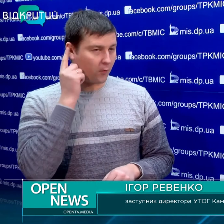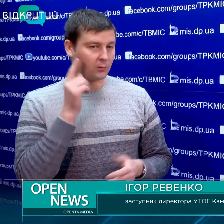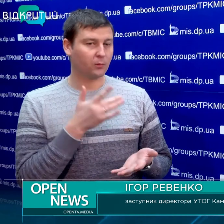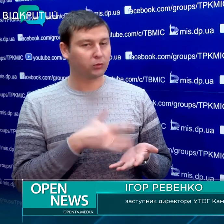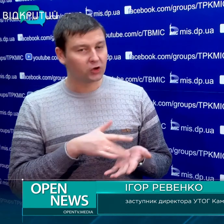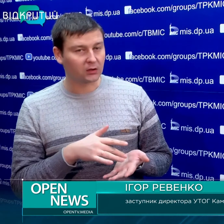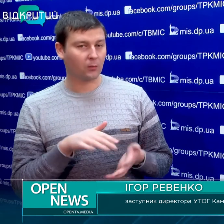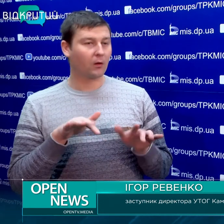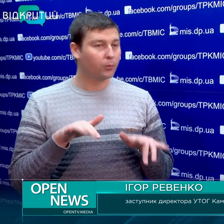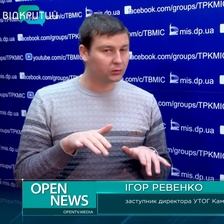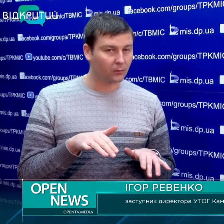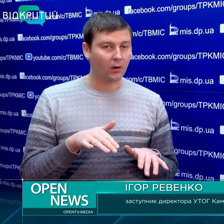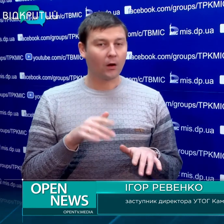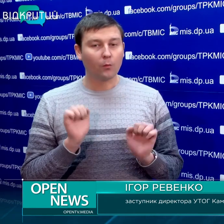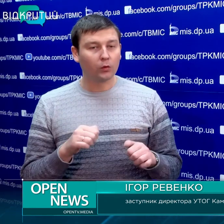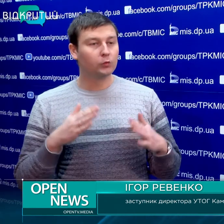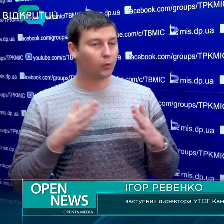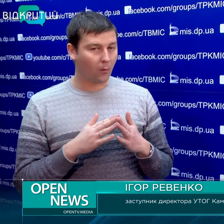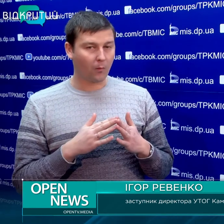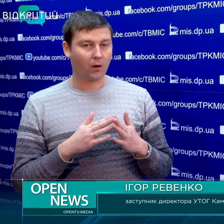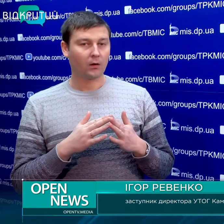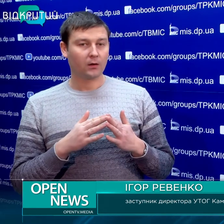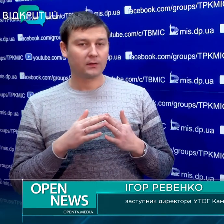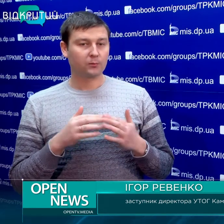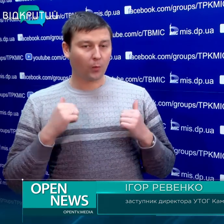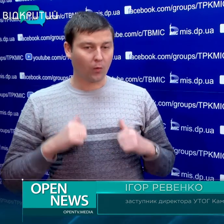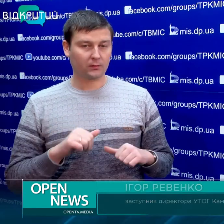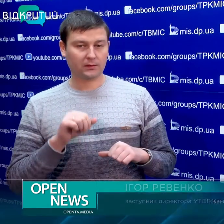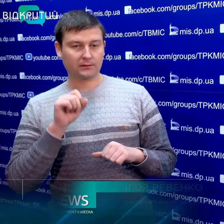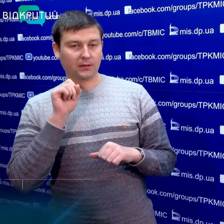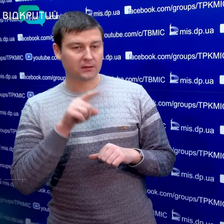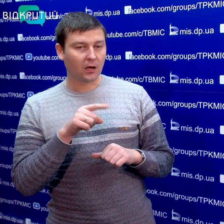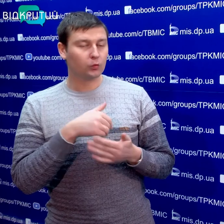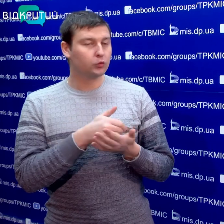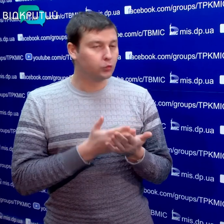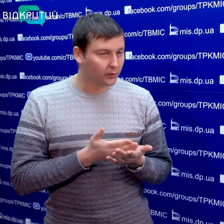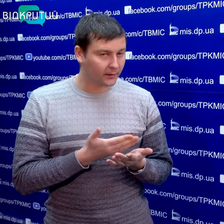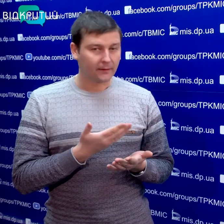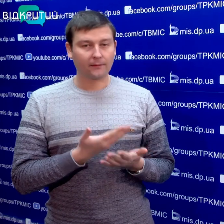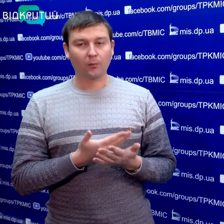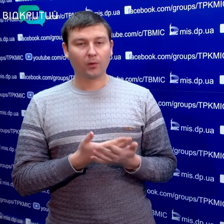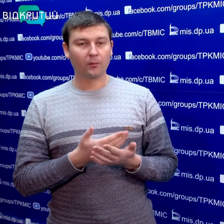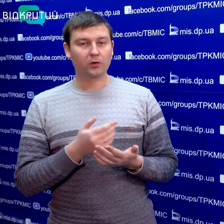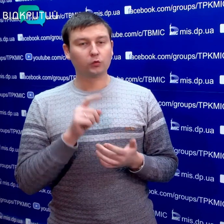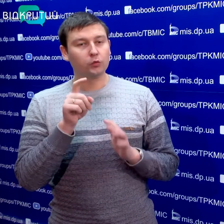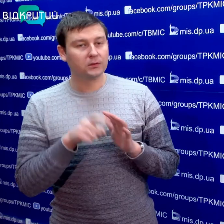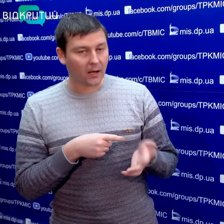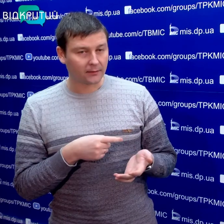телефонами, планшетами, комп'ютерами, не можуть вдома спокійно заказати услуги, наприклад, що